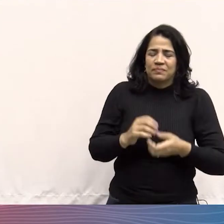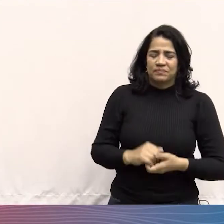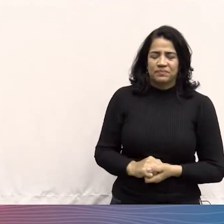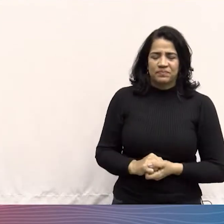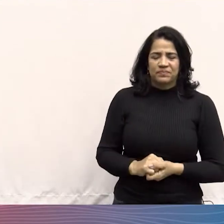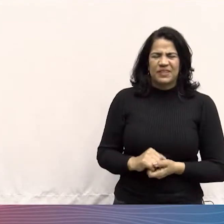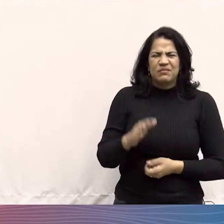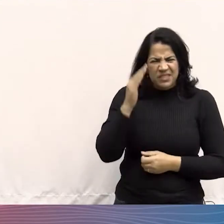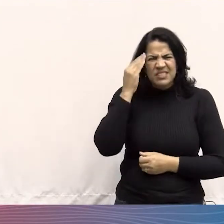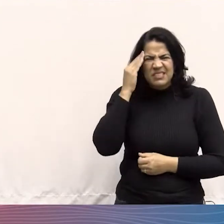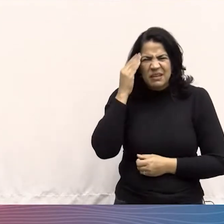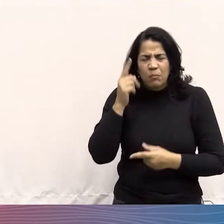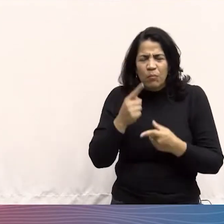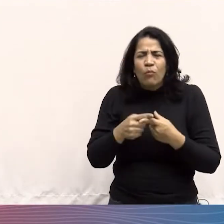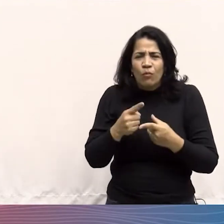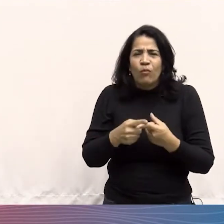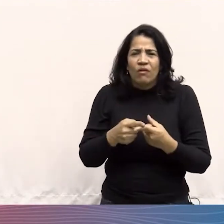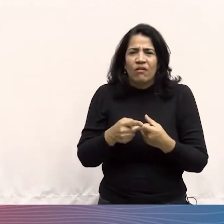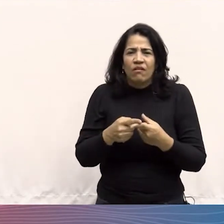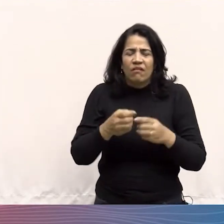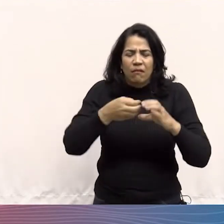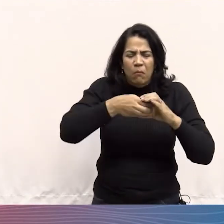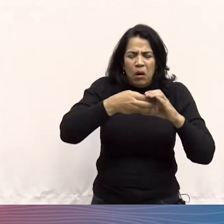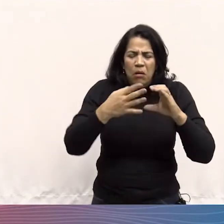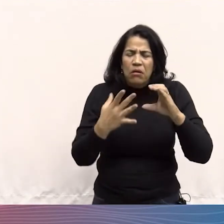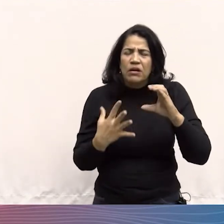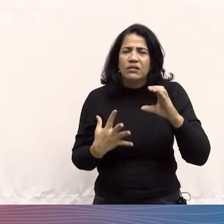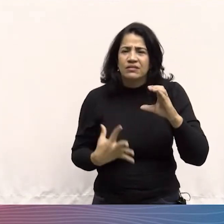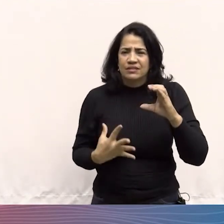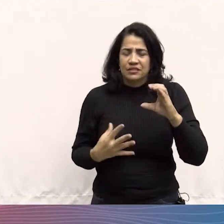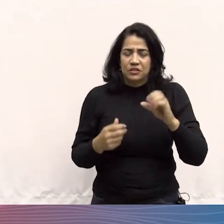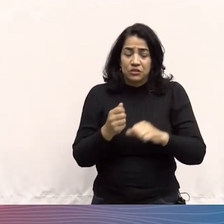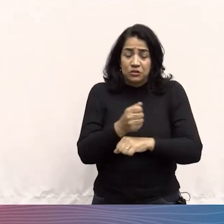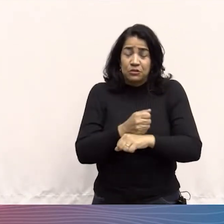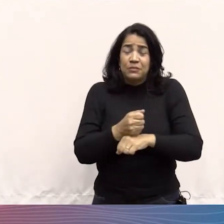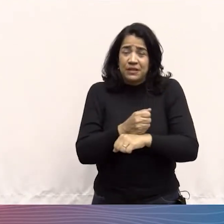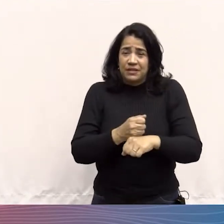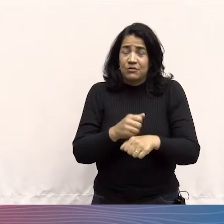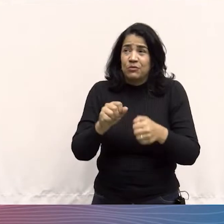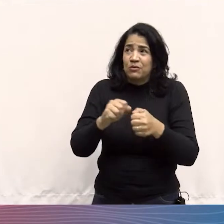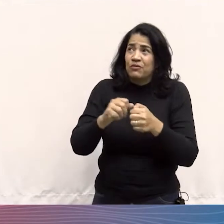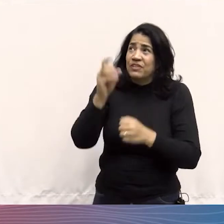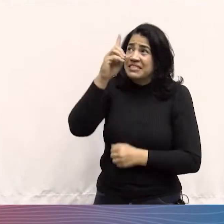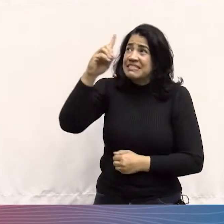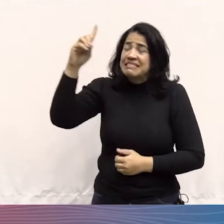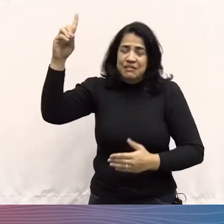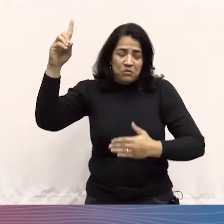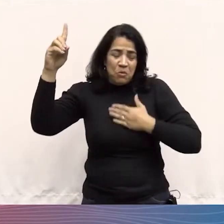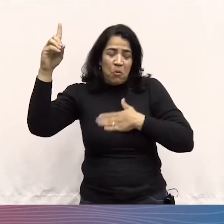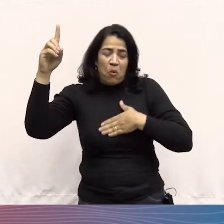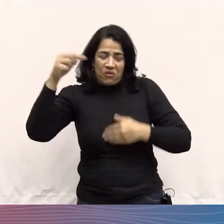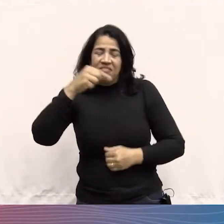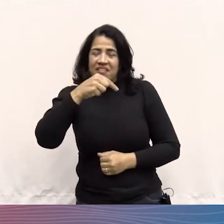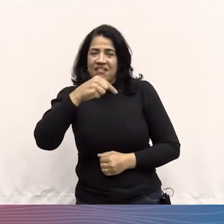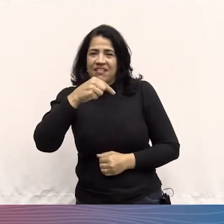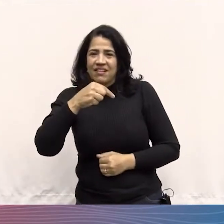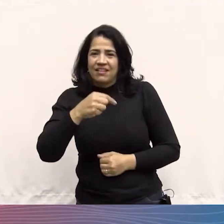Abraão, qual a característica do Abraão, porque Deus se agradou dele? Porque ele creu.